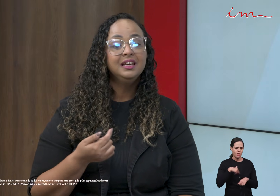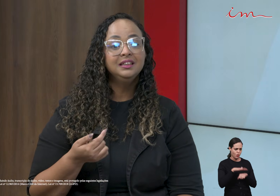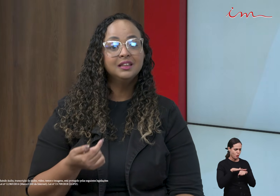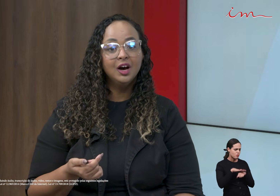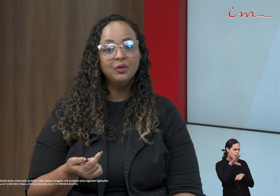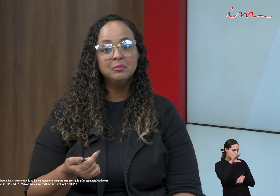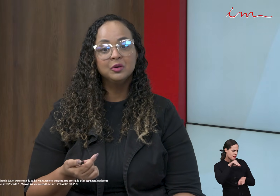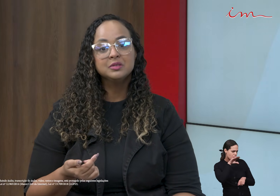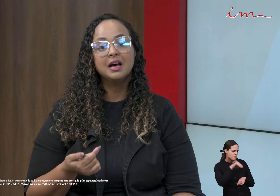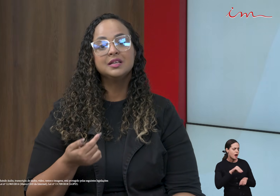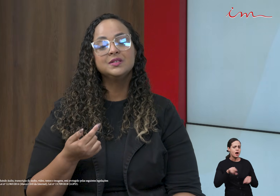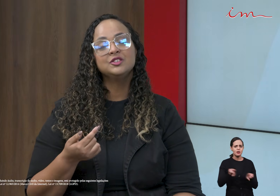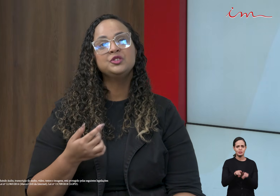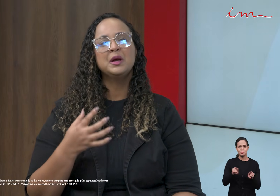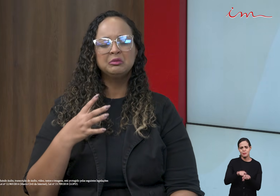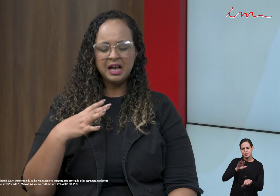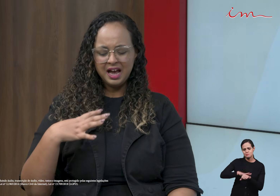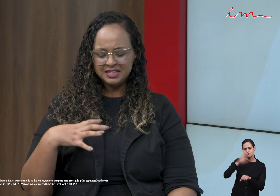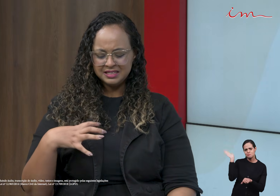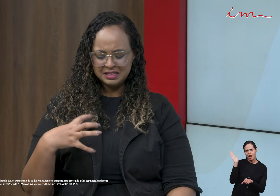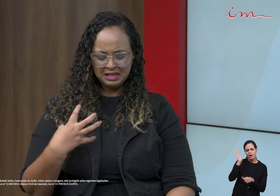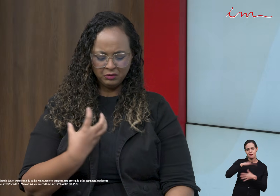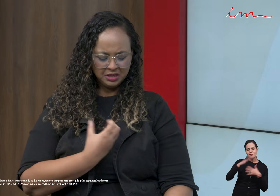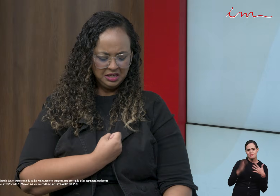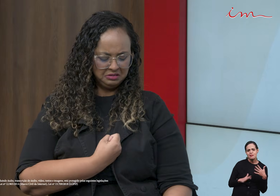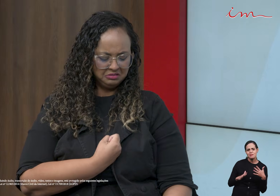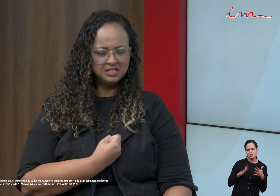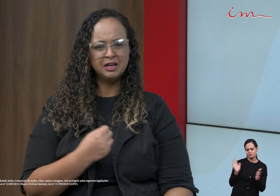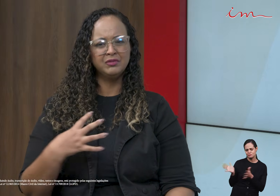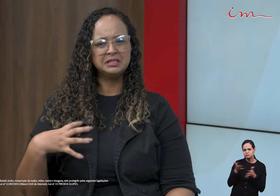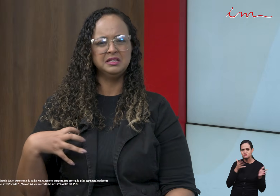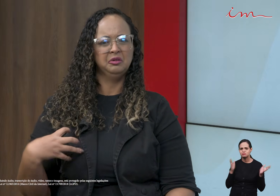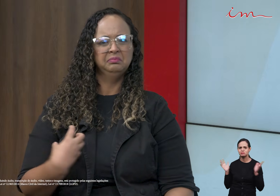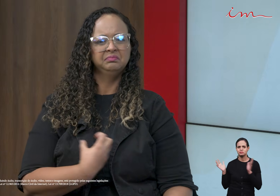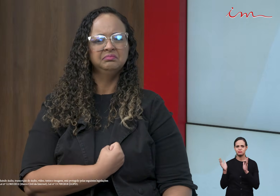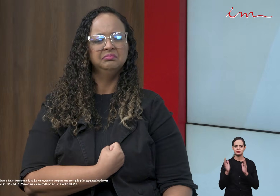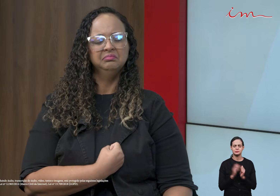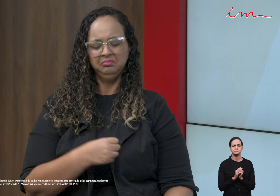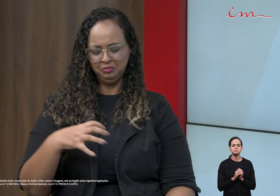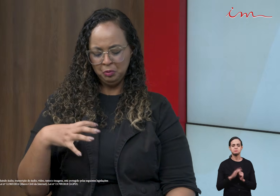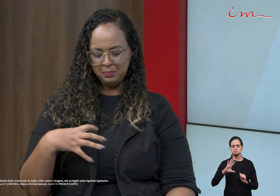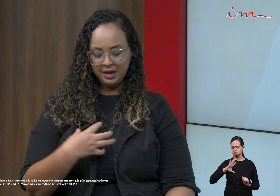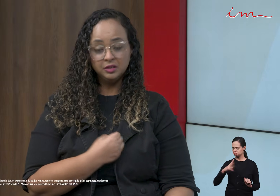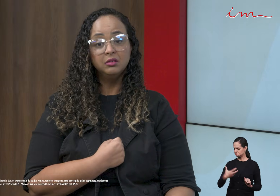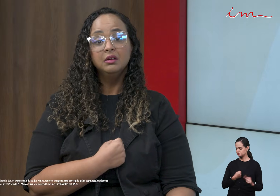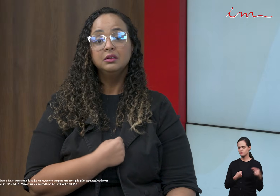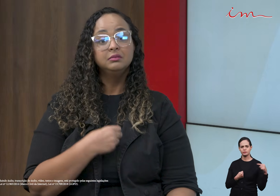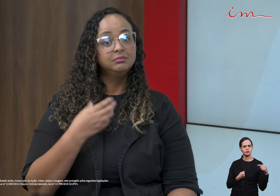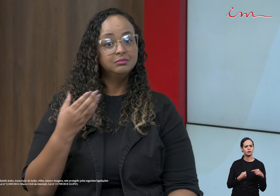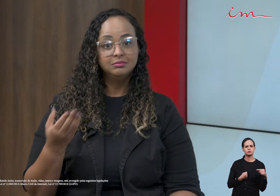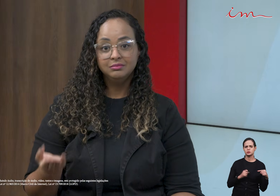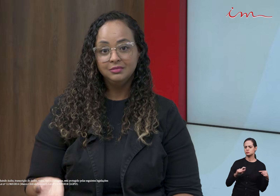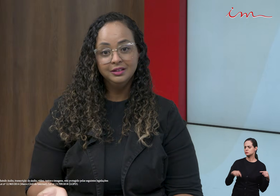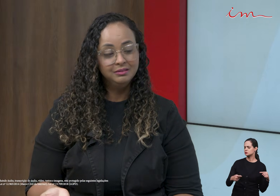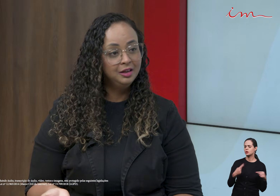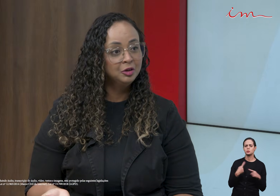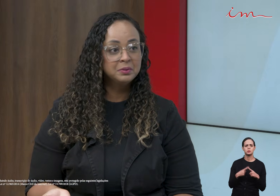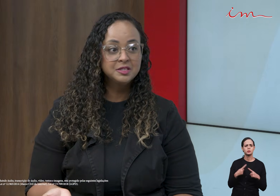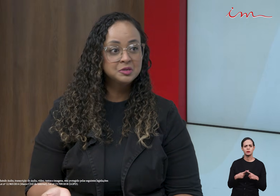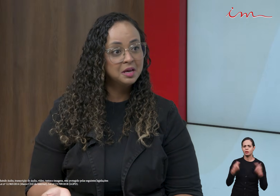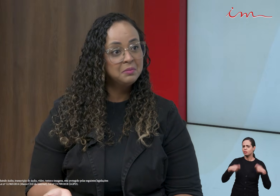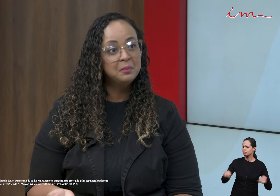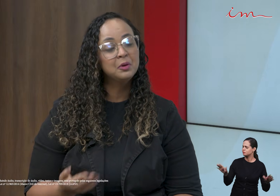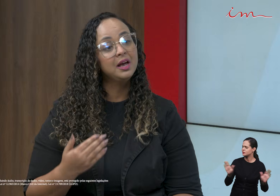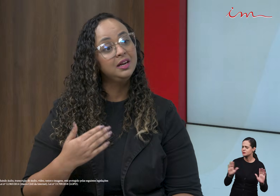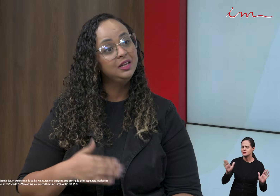Verdadeiramente. Então, irmãos, às vezes a gente pergunta, esse sinal aqui de salvação no peito, eu